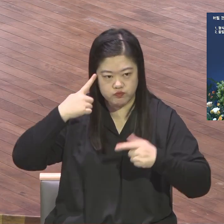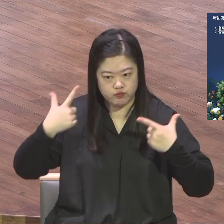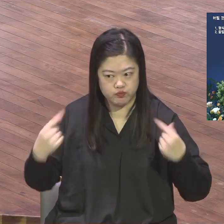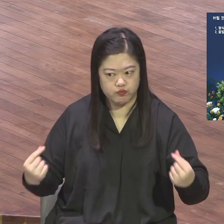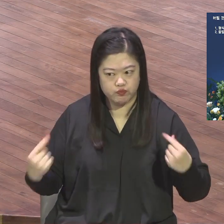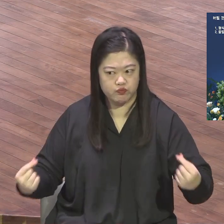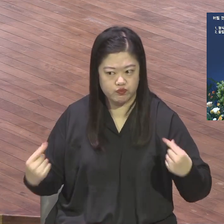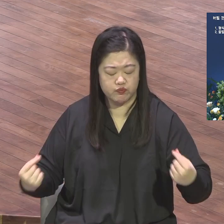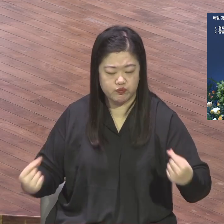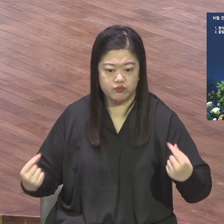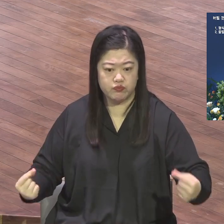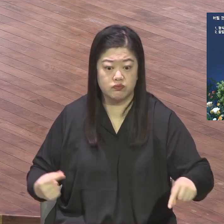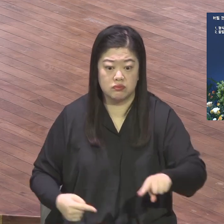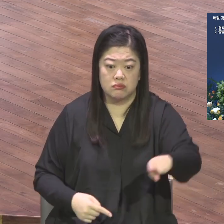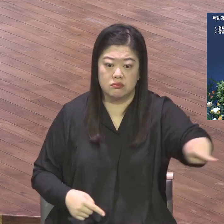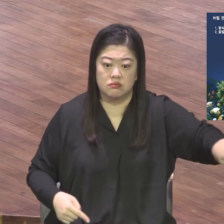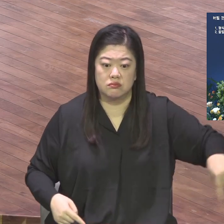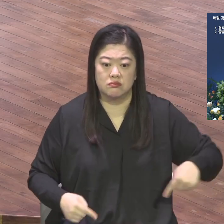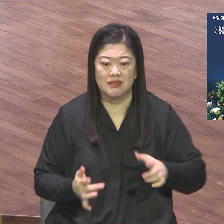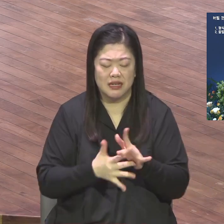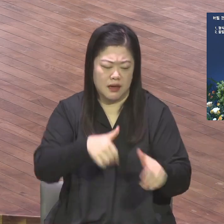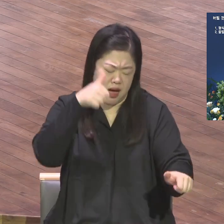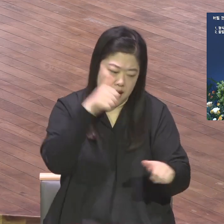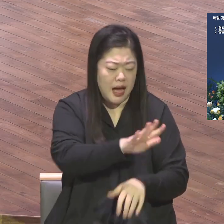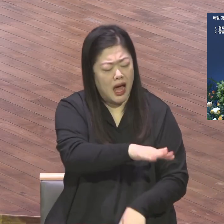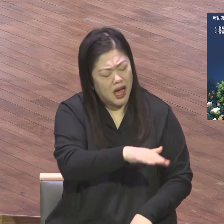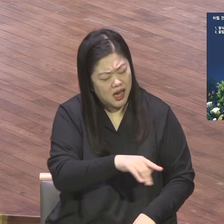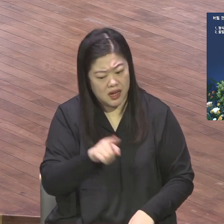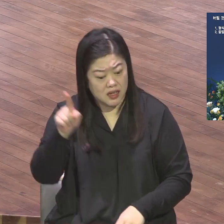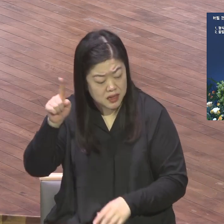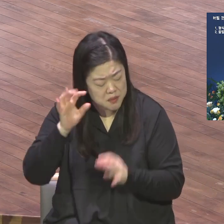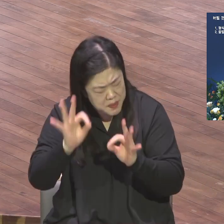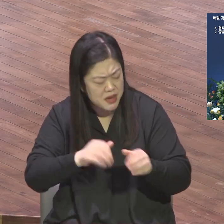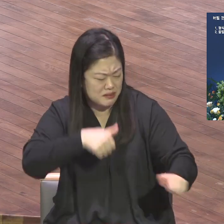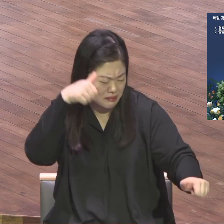보이지 않았어요. 이렇게 예수님이 말씀했는데도 전혀